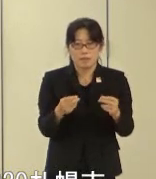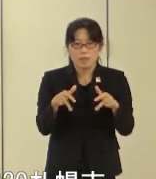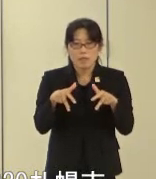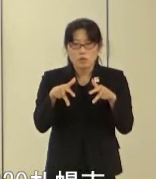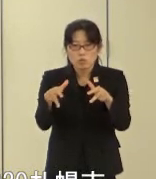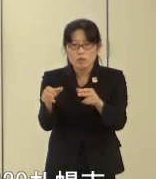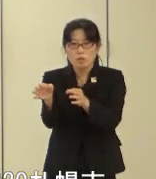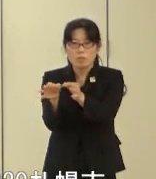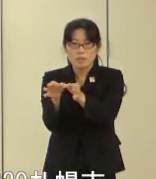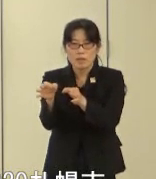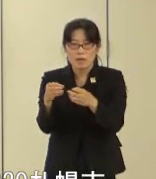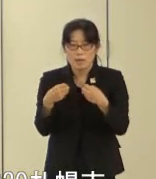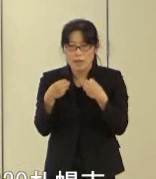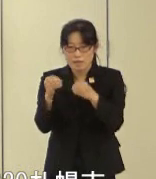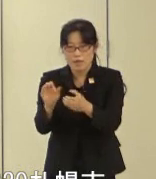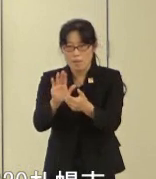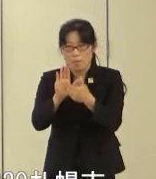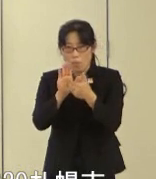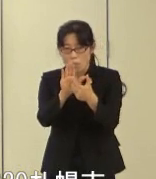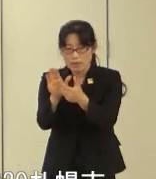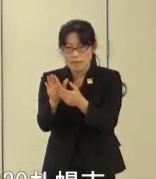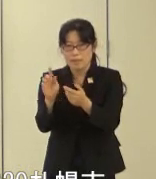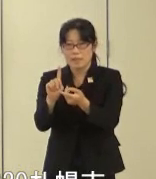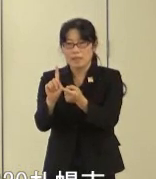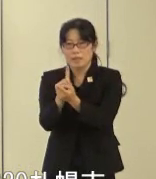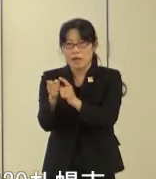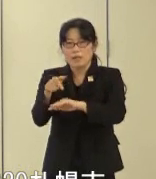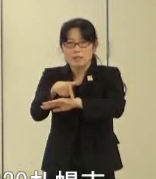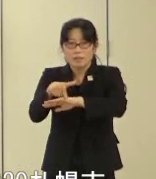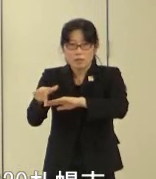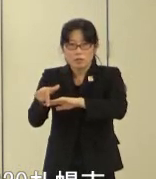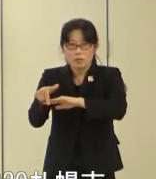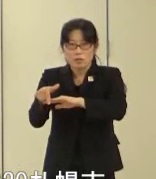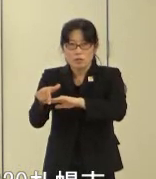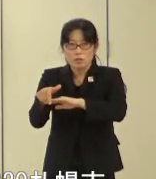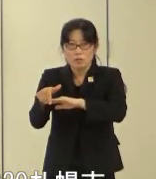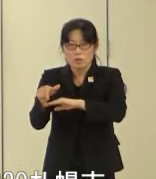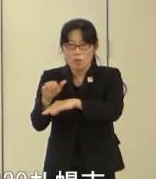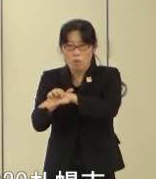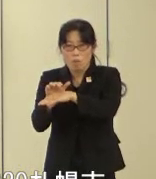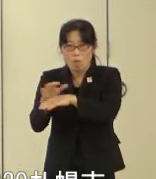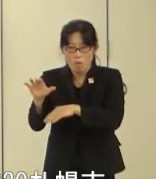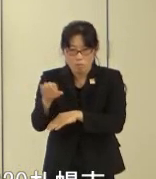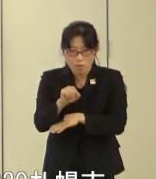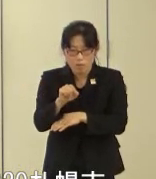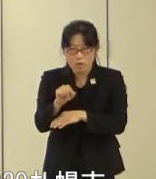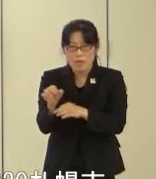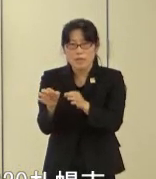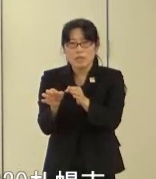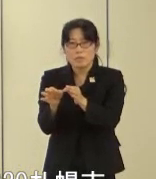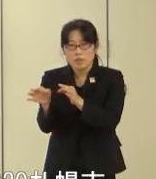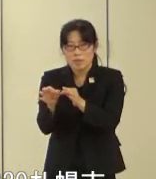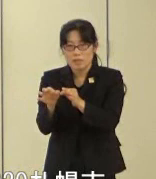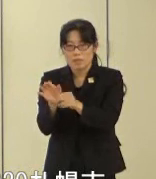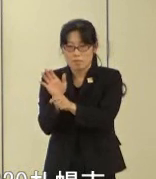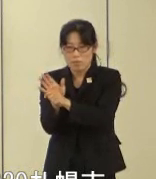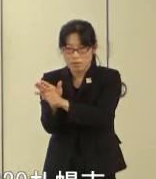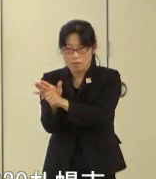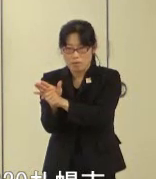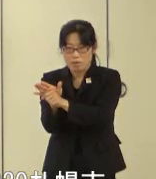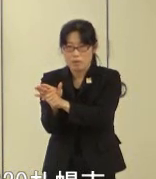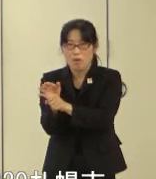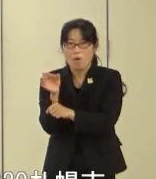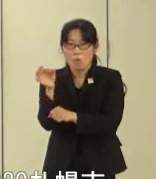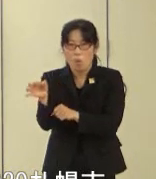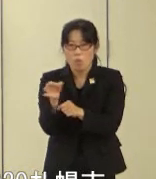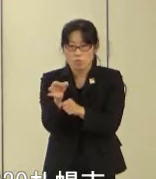でですね、感染防止の対策を取ったお店に対する助成金の交付ということも